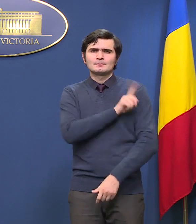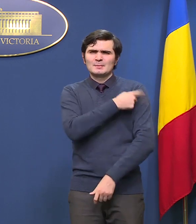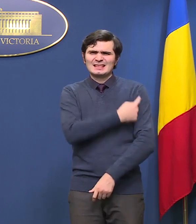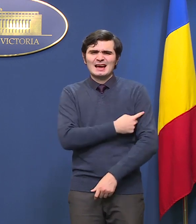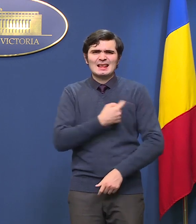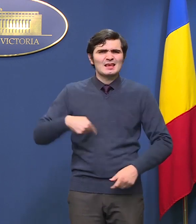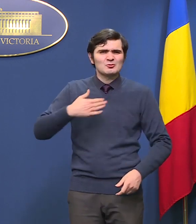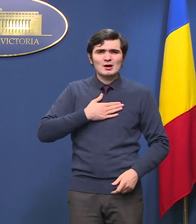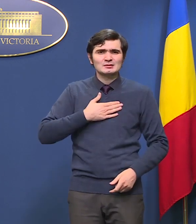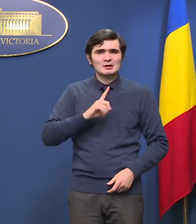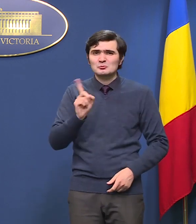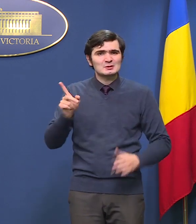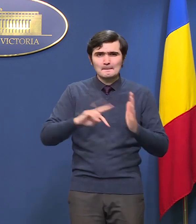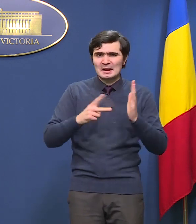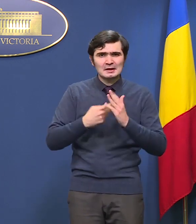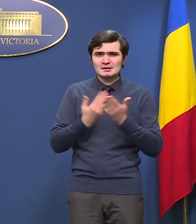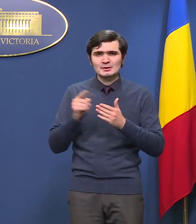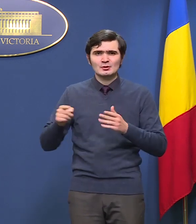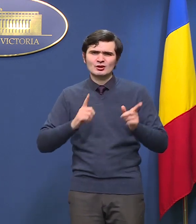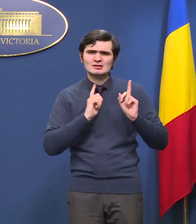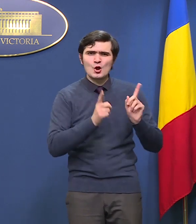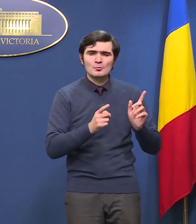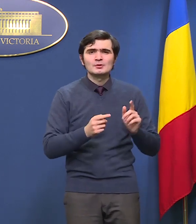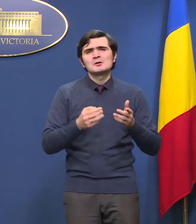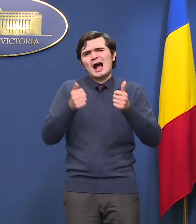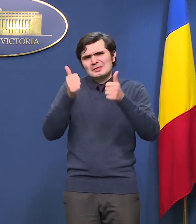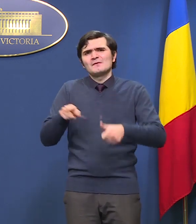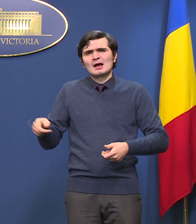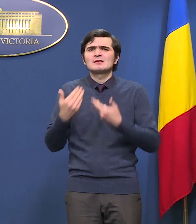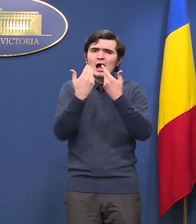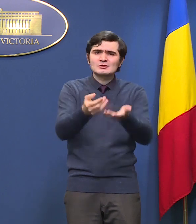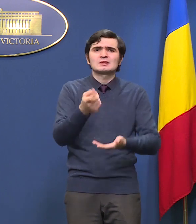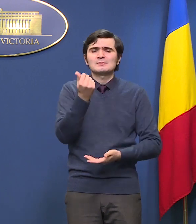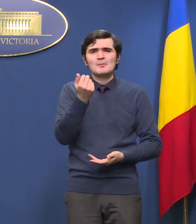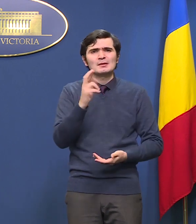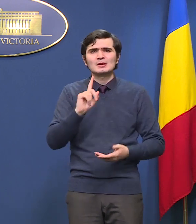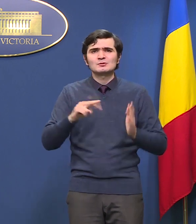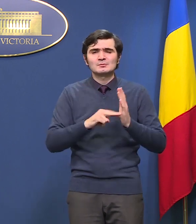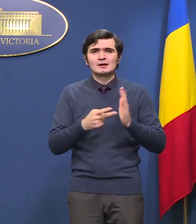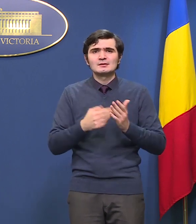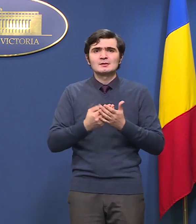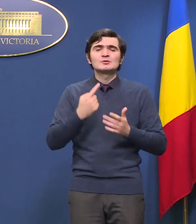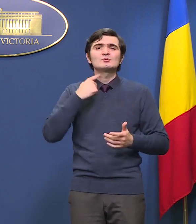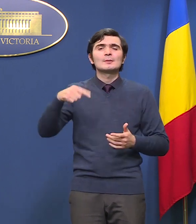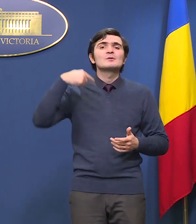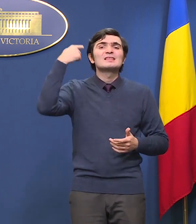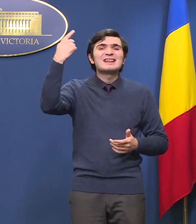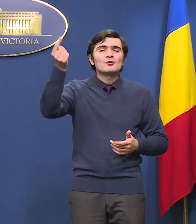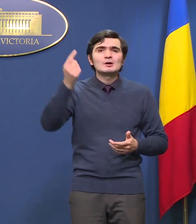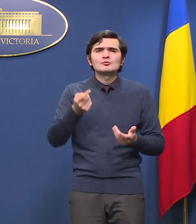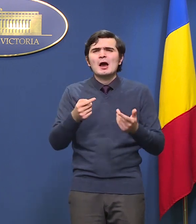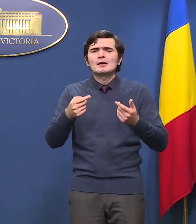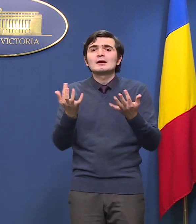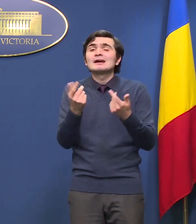nepregătite pentru această luptă, în ciuda banilor pe care i-ați alocat în ultima perioadă. În următoarele săptămâni, câți bani veți